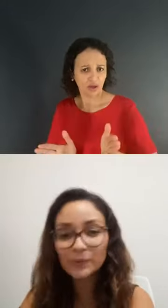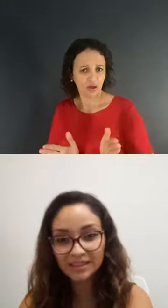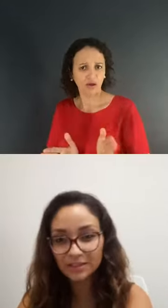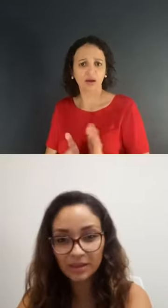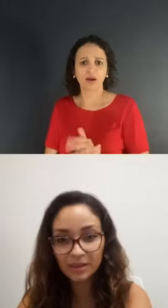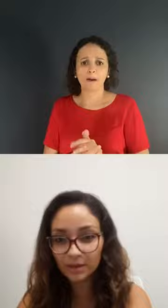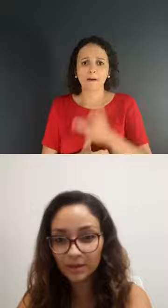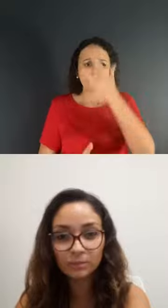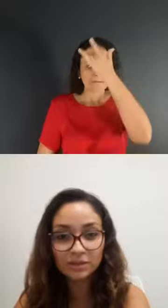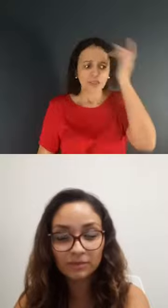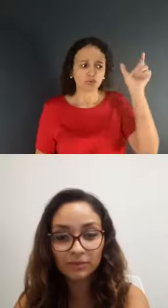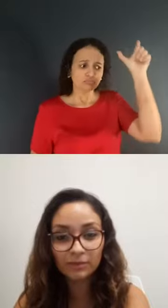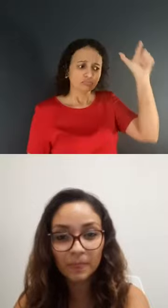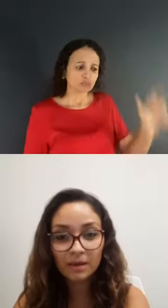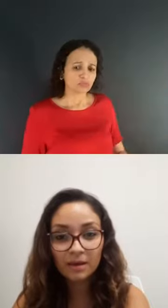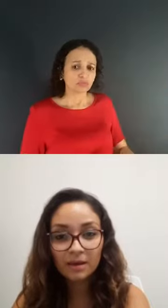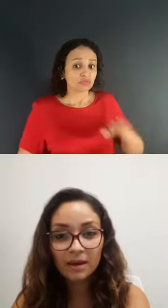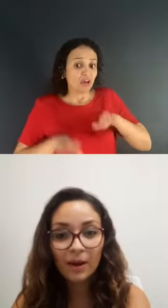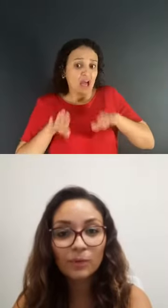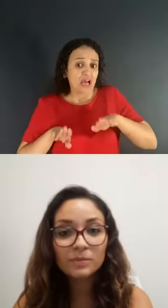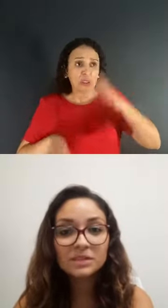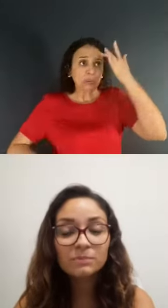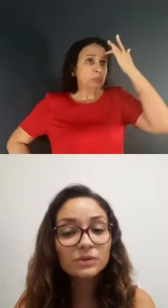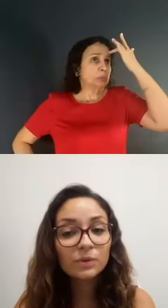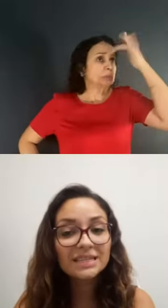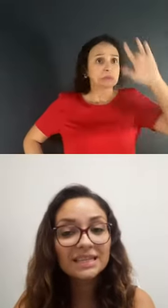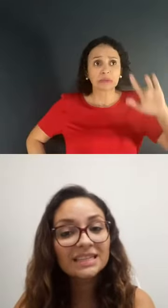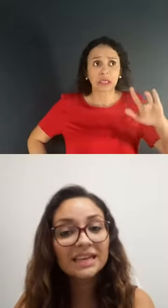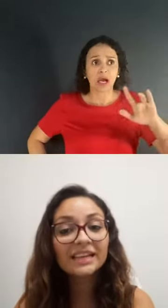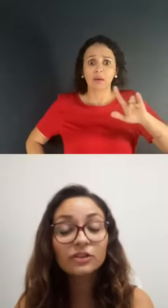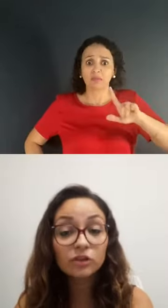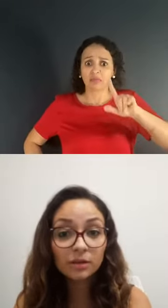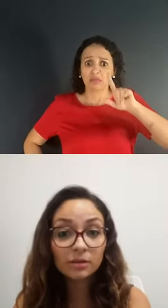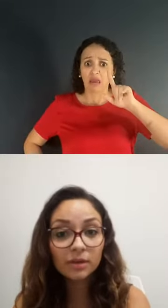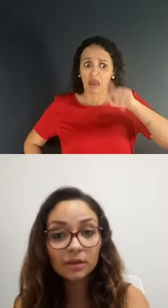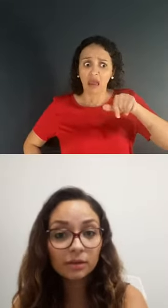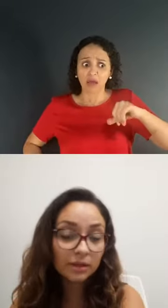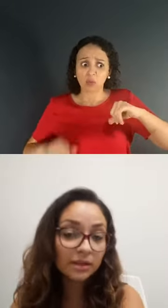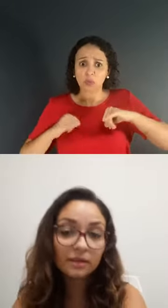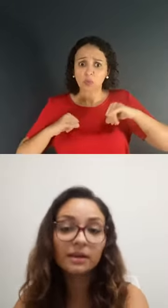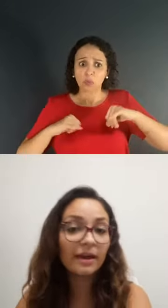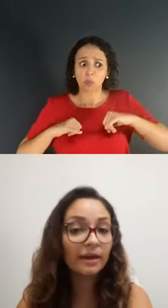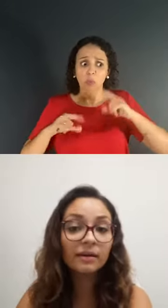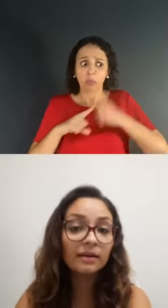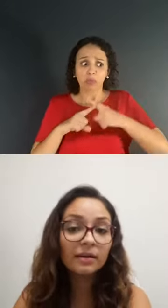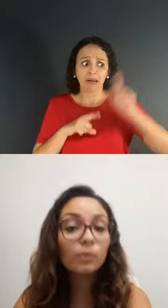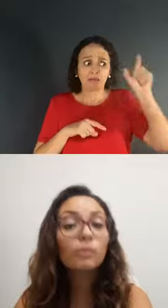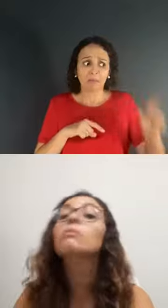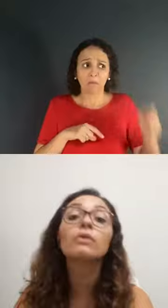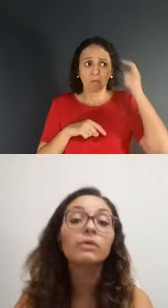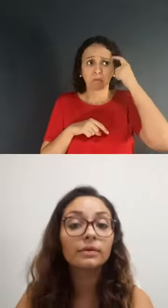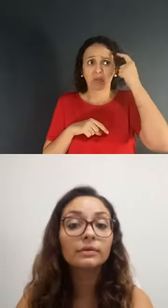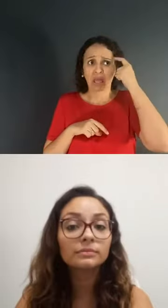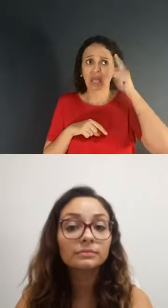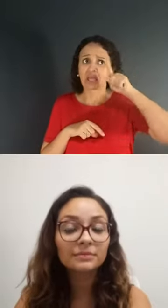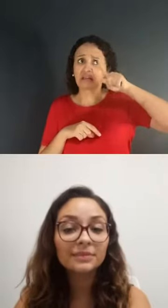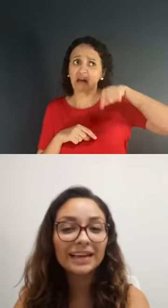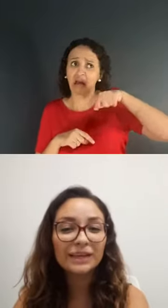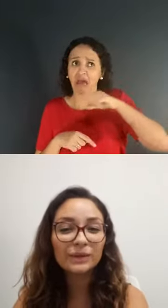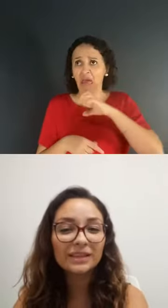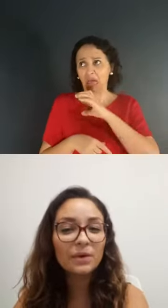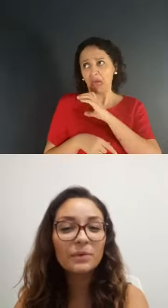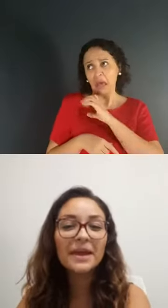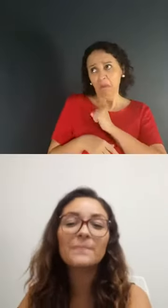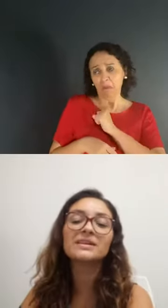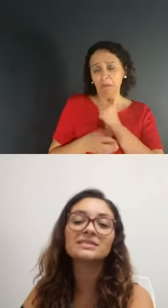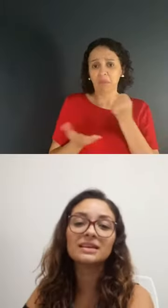num relacionamento abusivo. Algumas pessoas elas acreditam que aquilo ali é um amor,